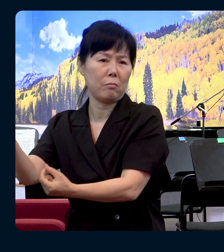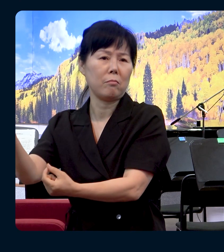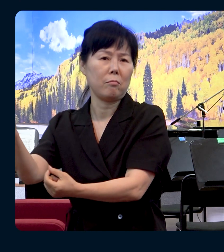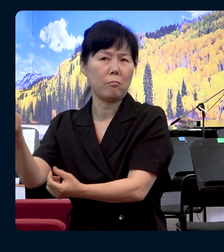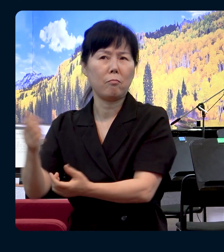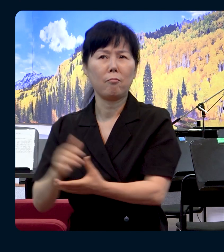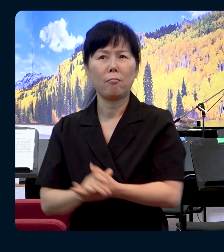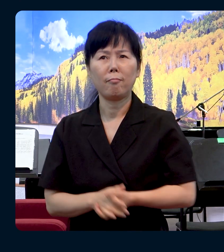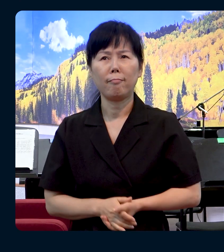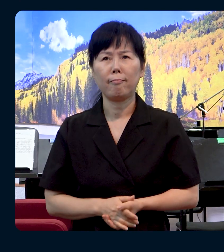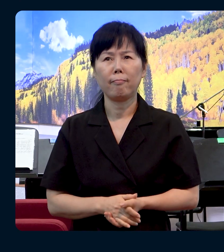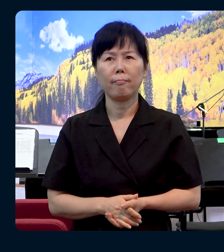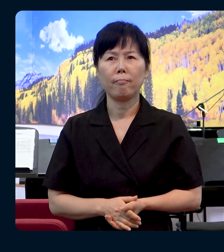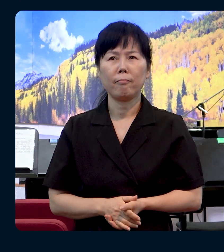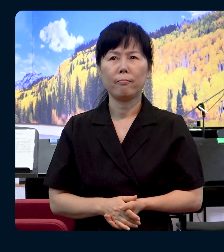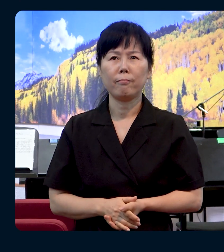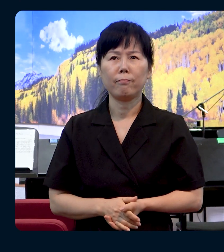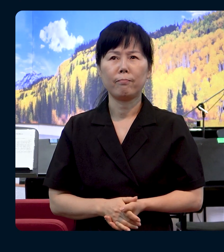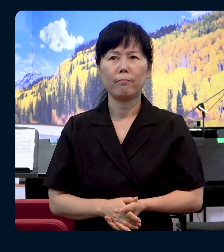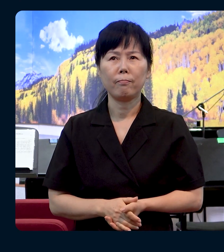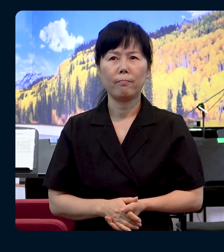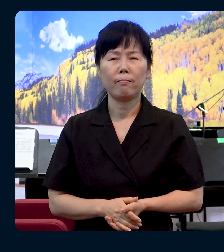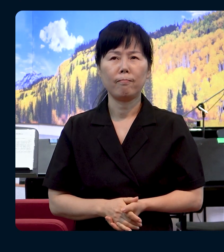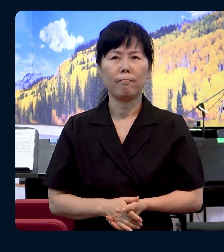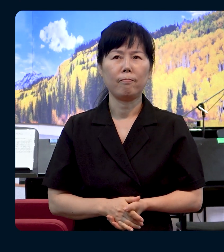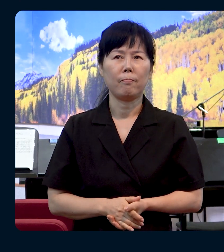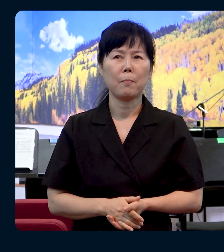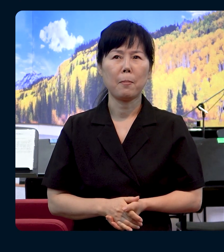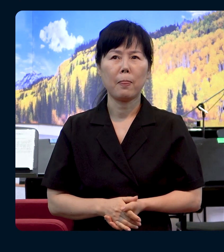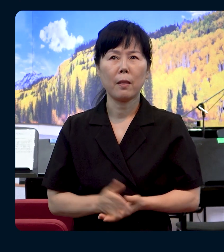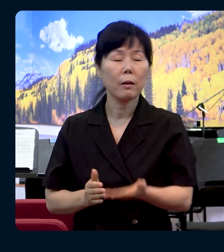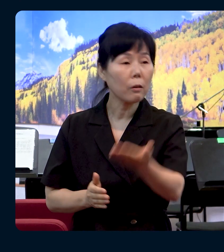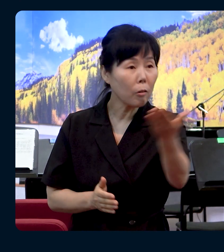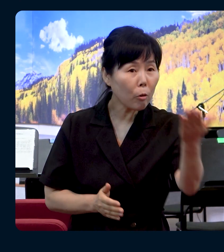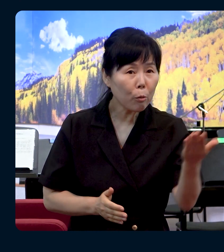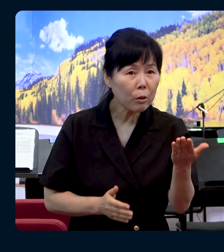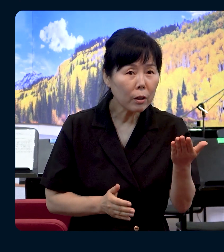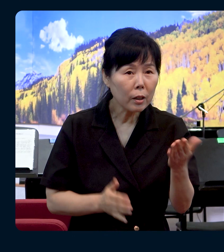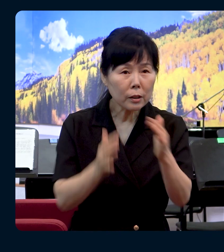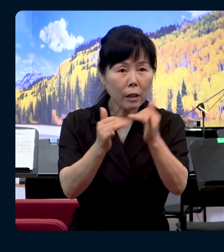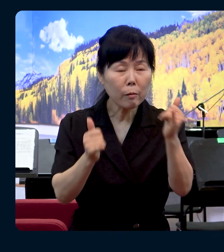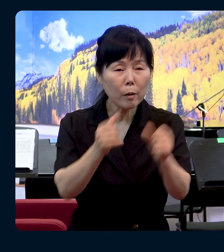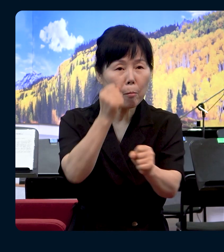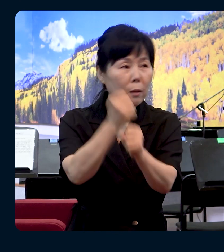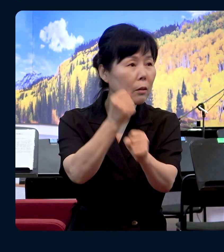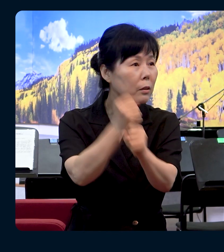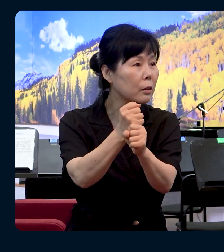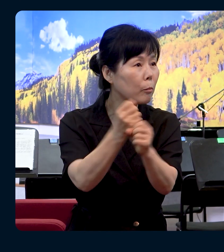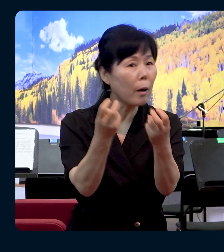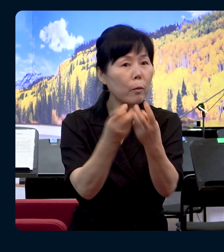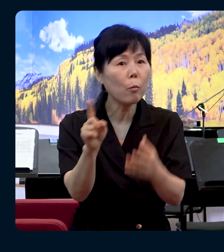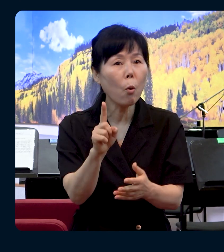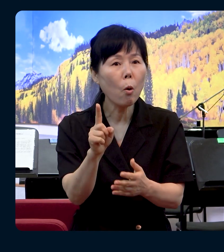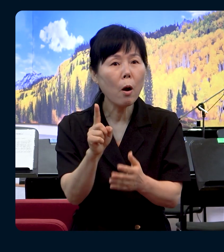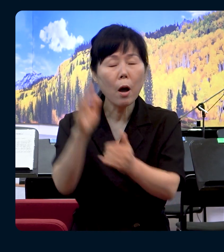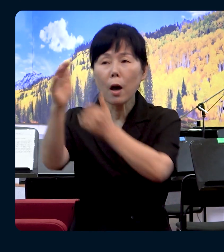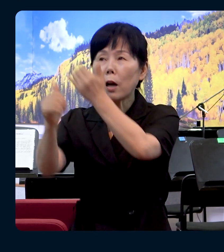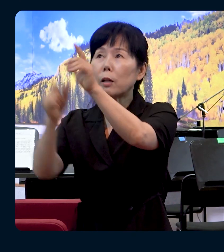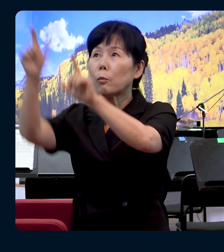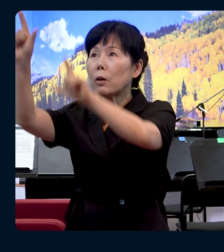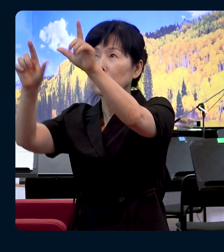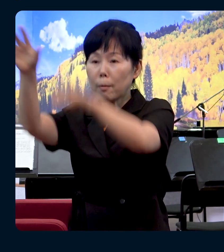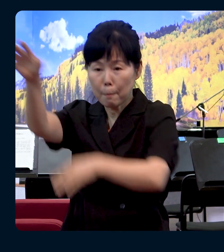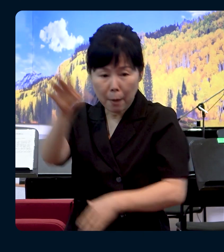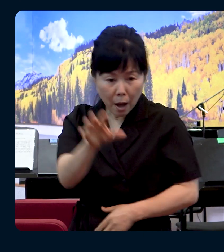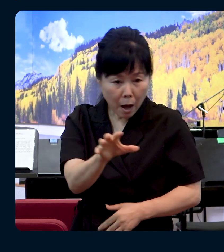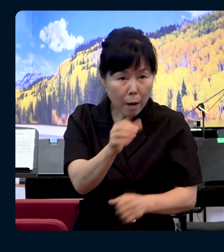말이에요. 자, 여러분, 우리가 어떻게 만들어졌습니까? 하나님의